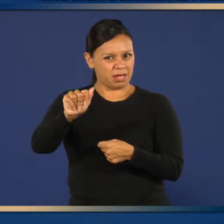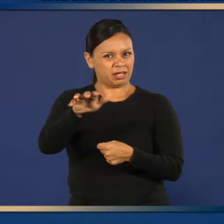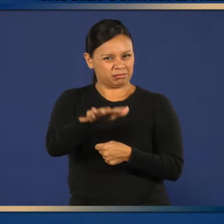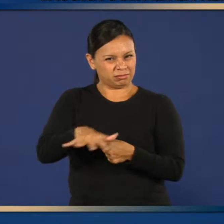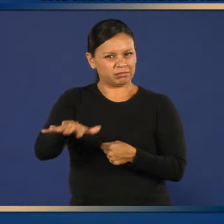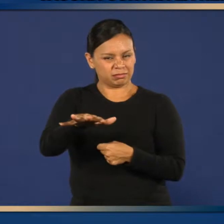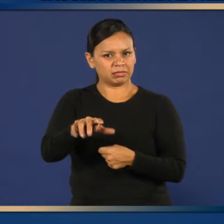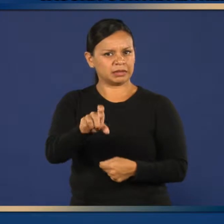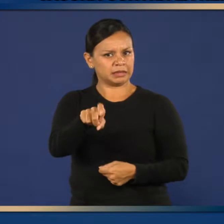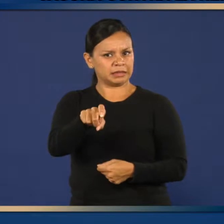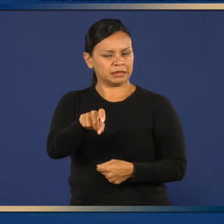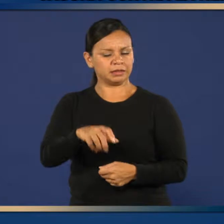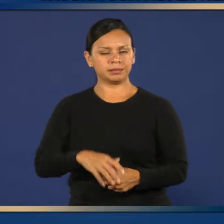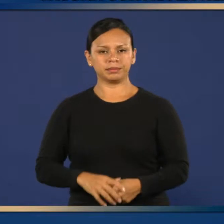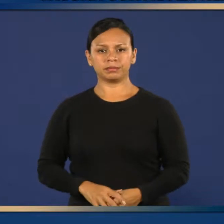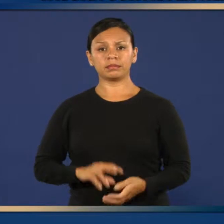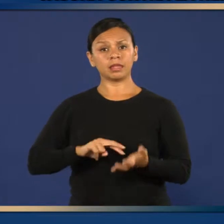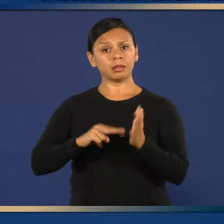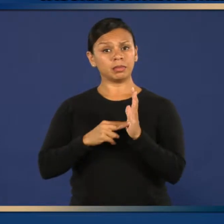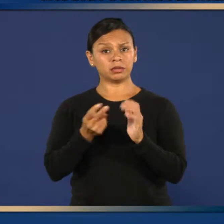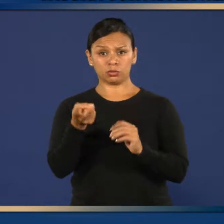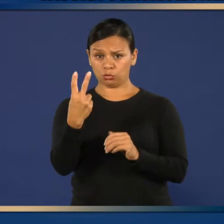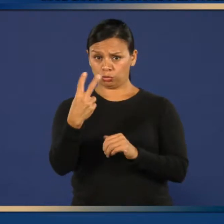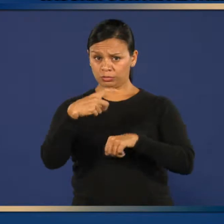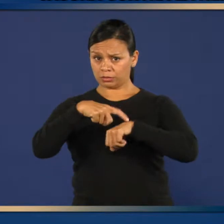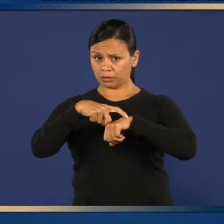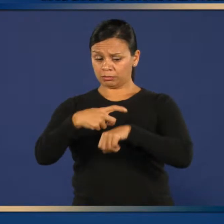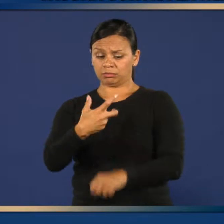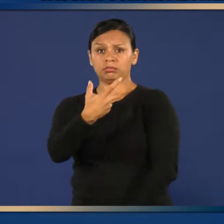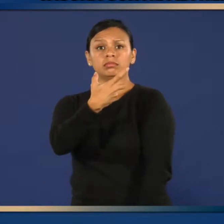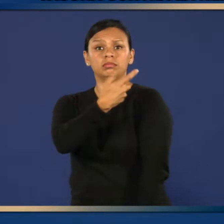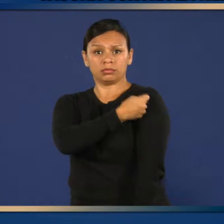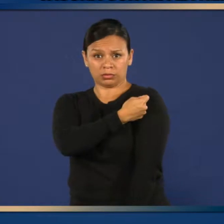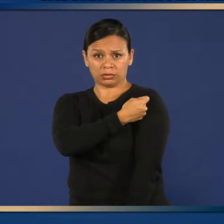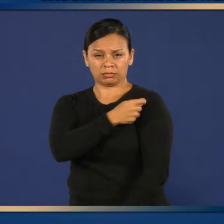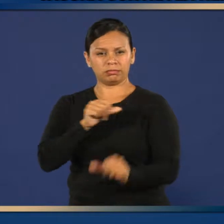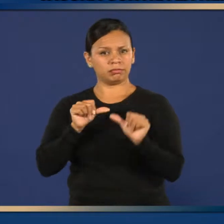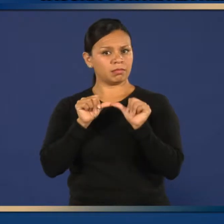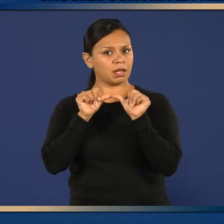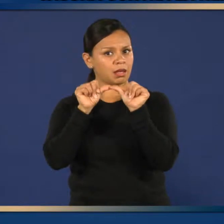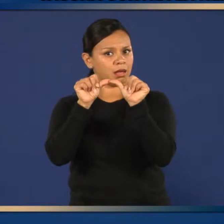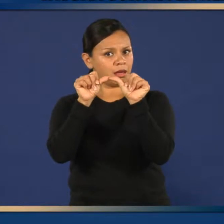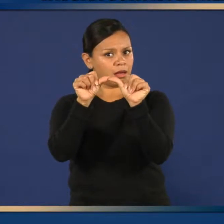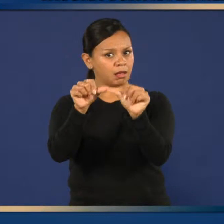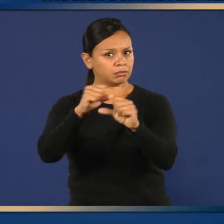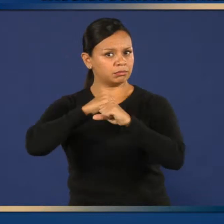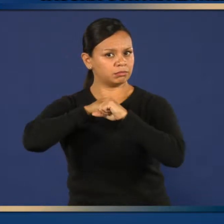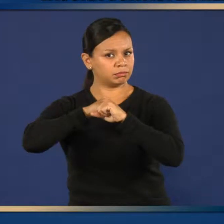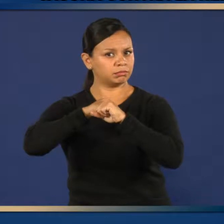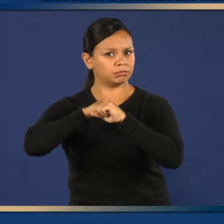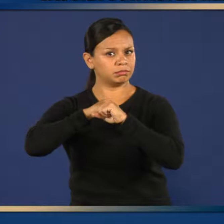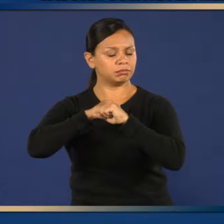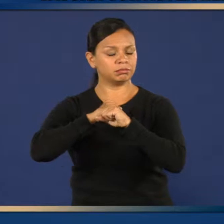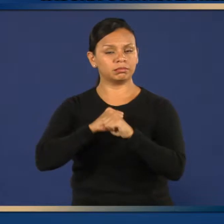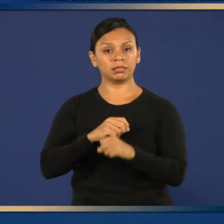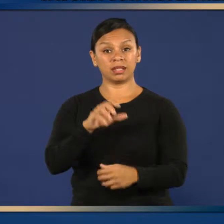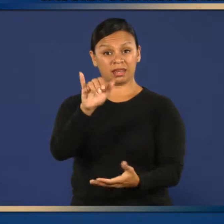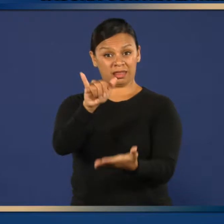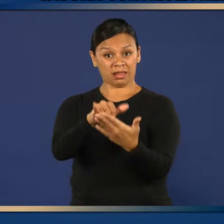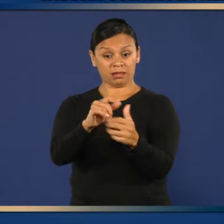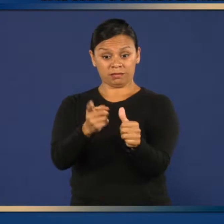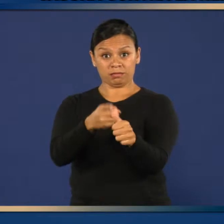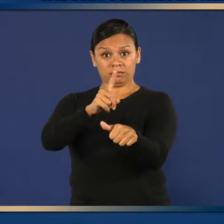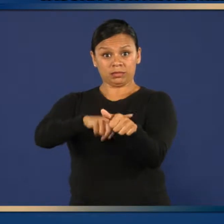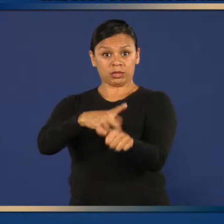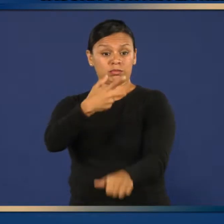se necesitan dos dosis de la vacuna para que la protección sea duradera estas dosis